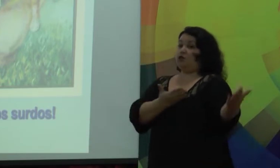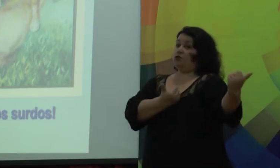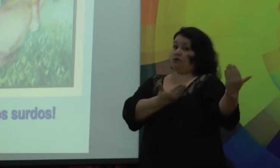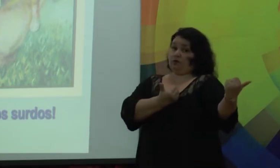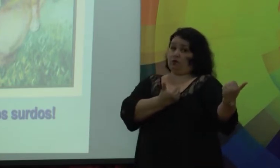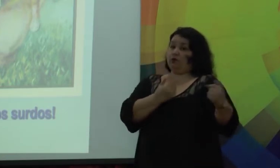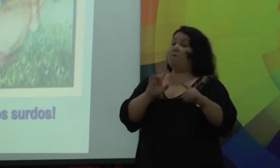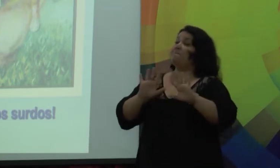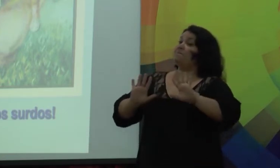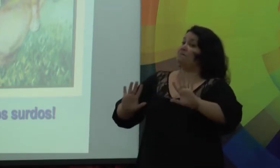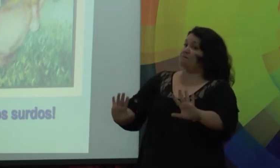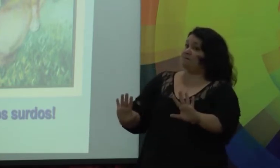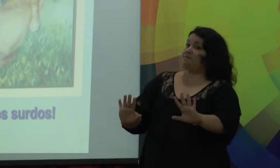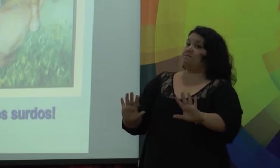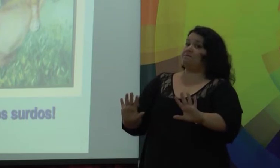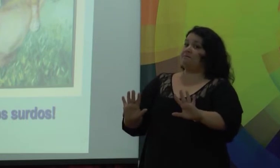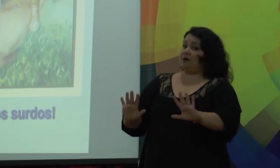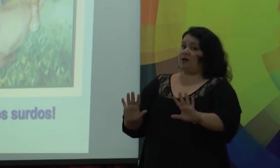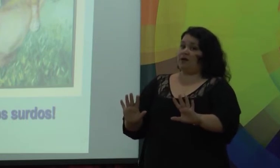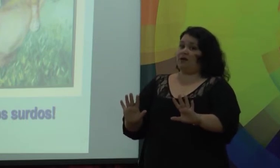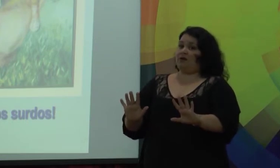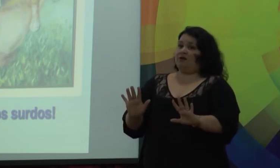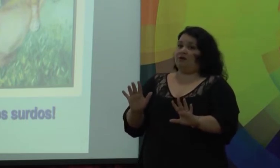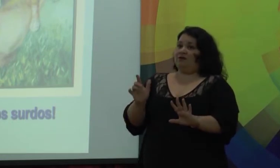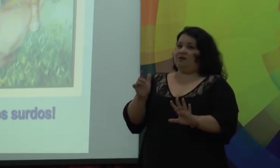Porém, não há esse